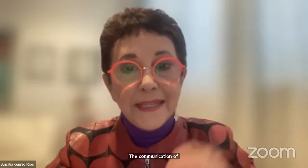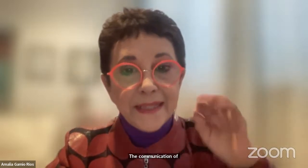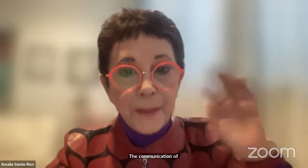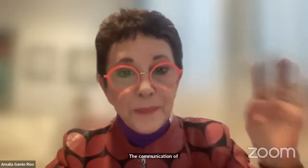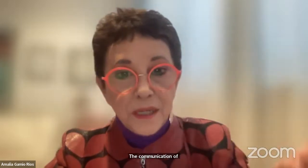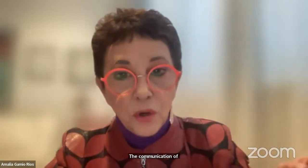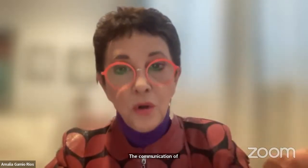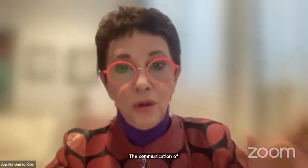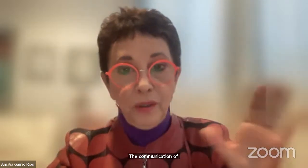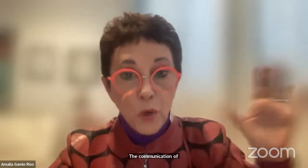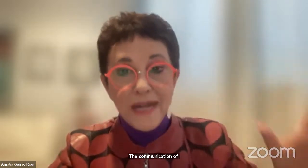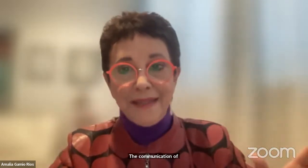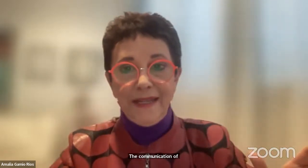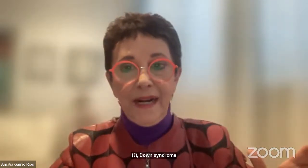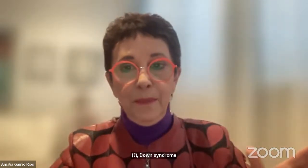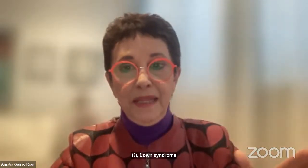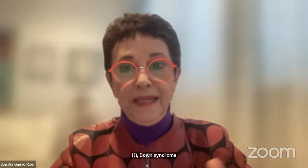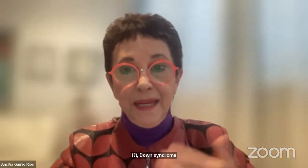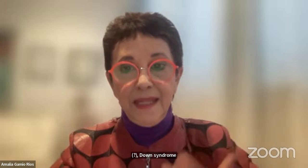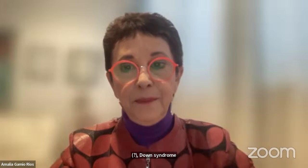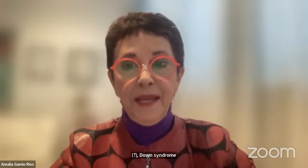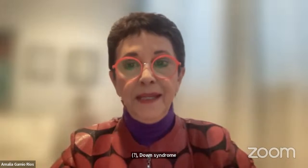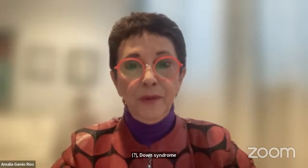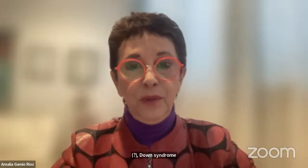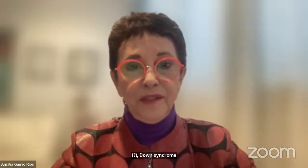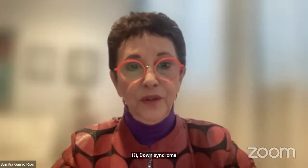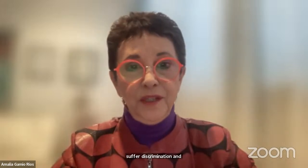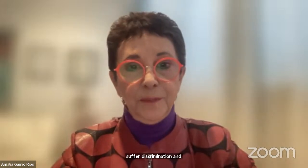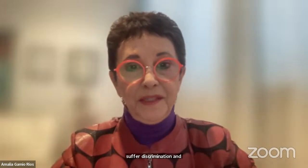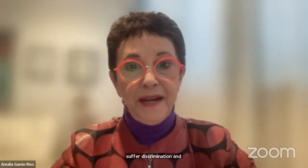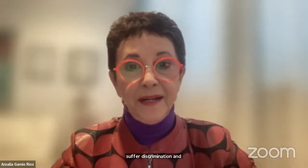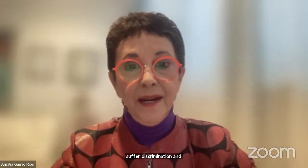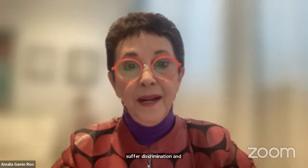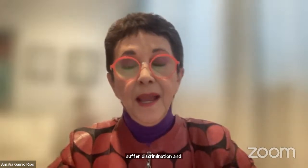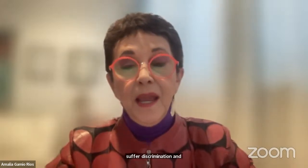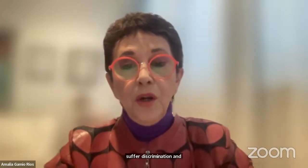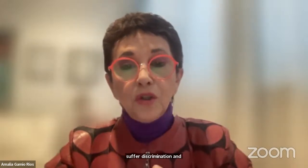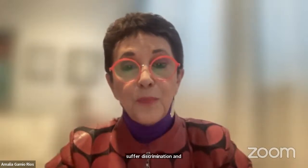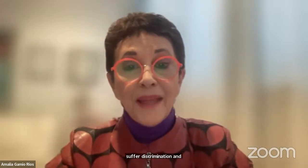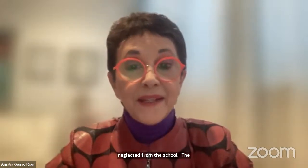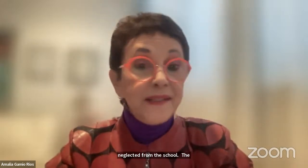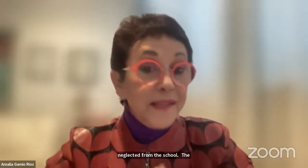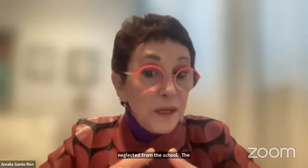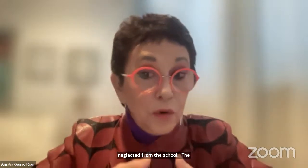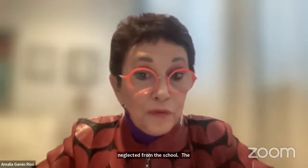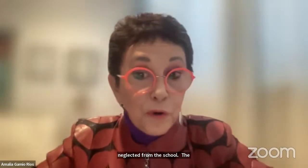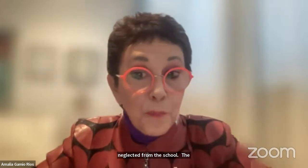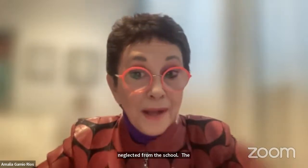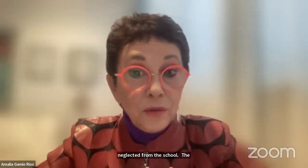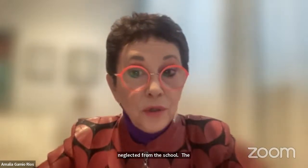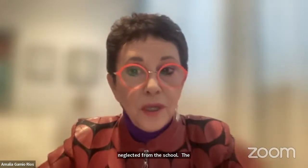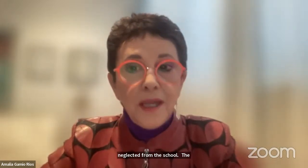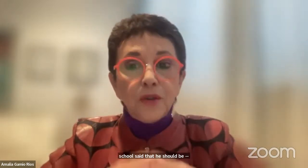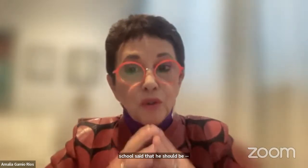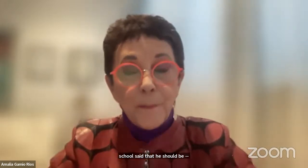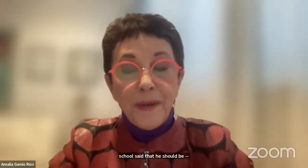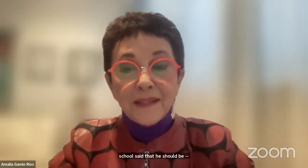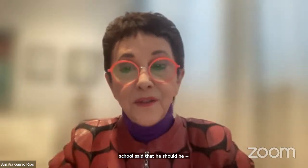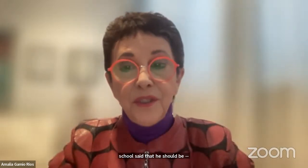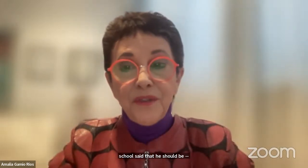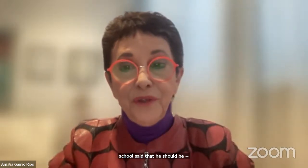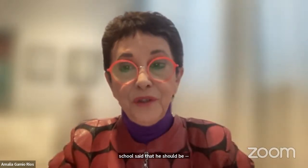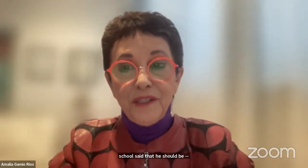escuela dictaminó unilateralmente que debía ir a educación especial. Los padres se inconformaron.